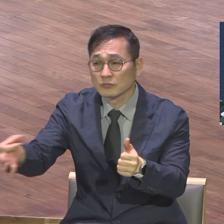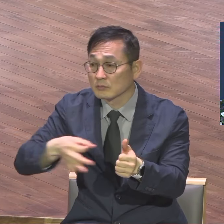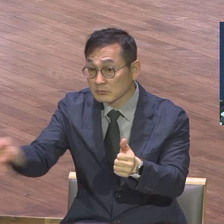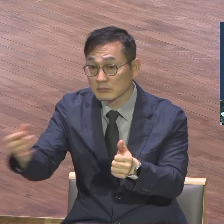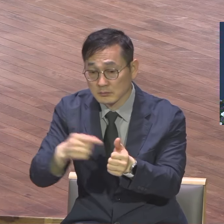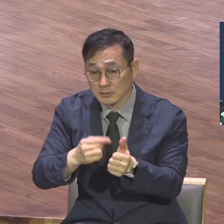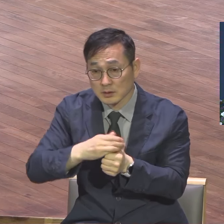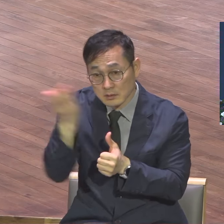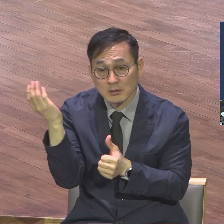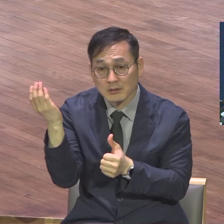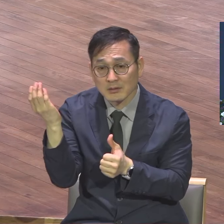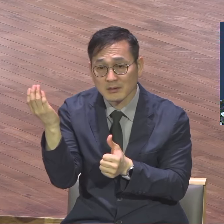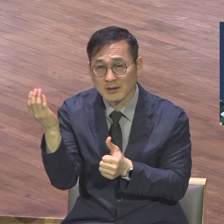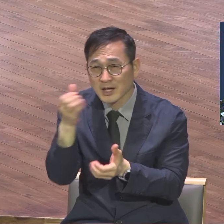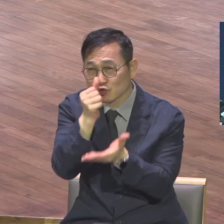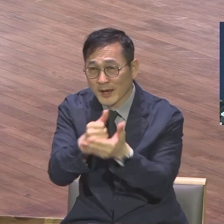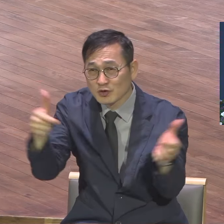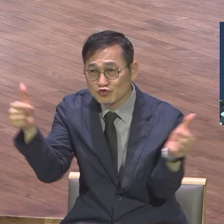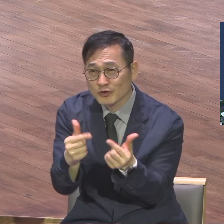속죄금.